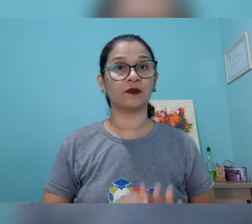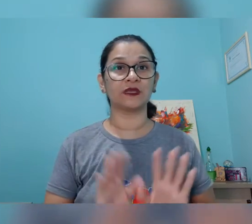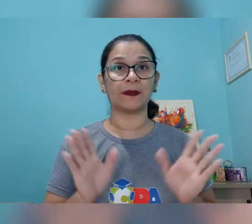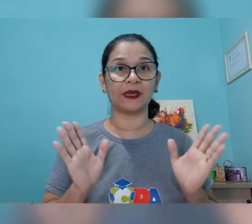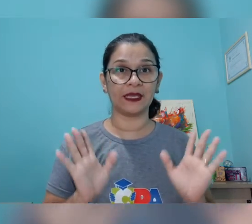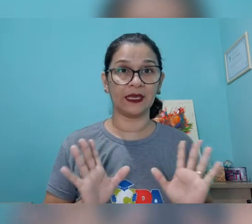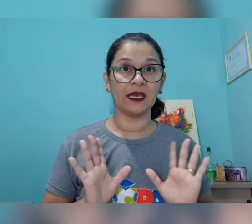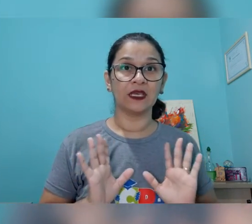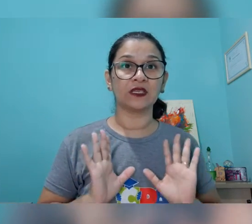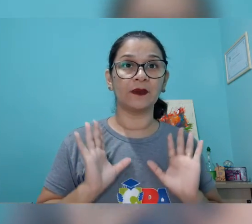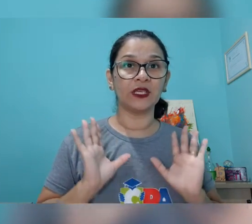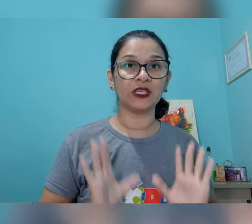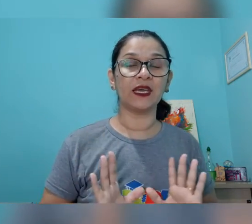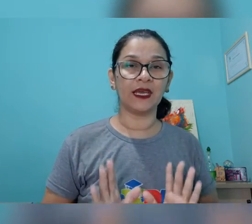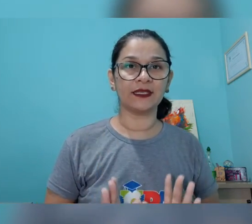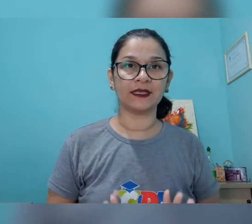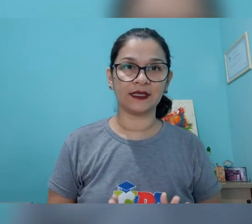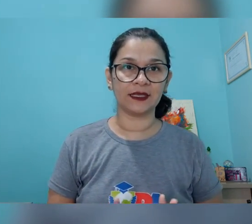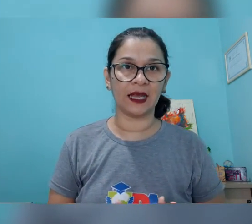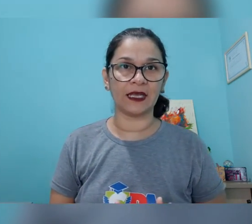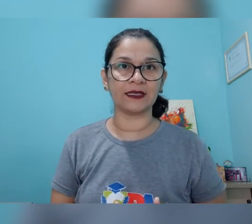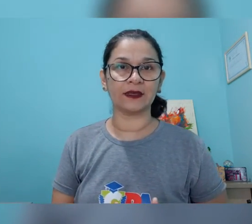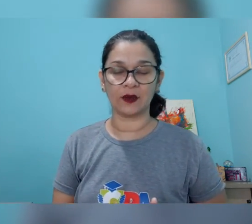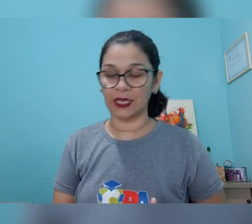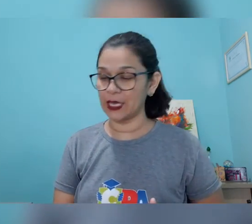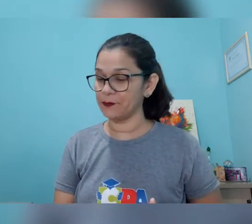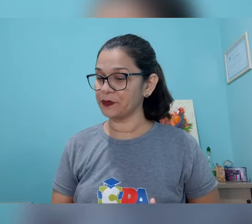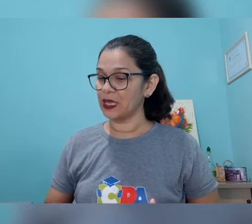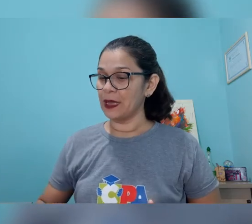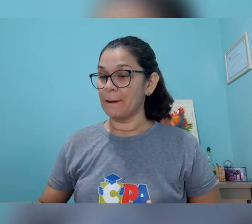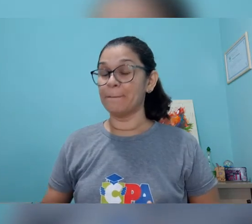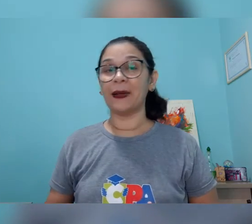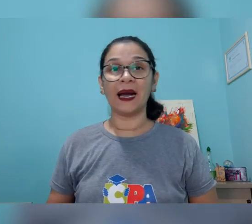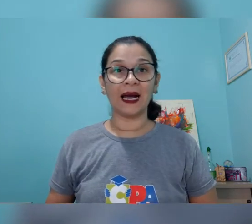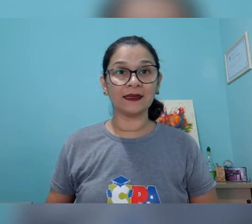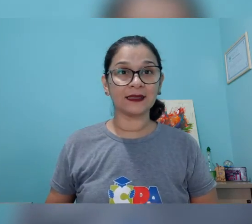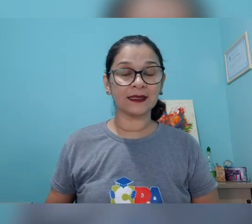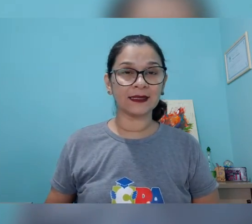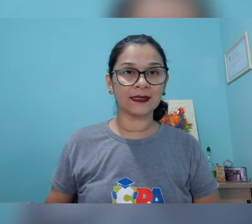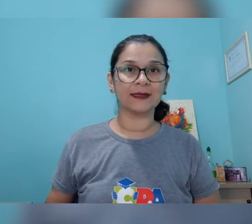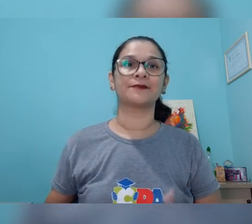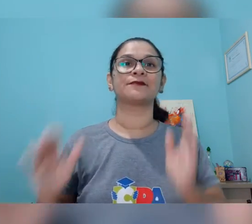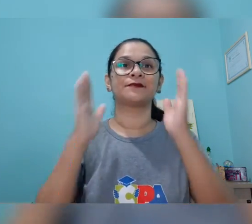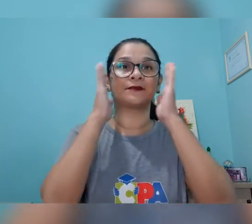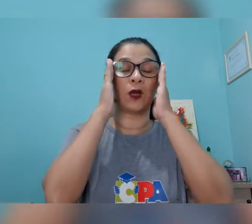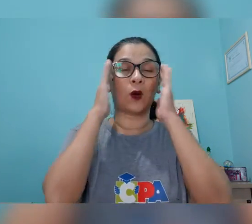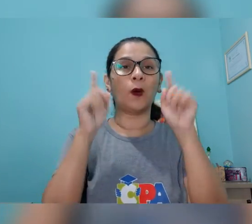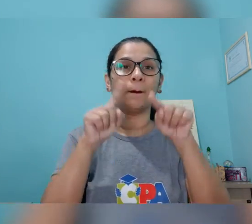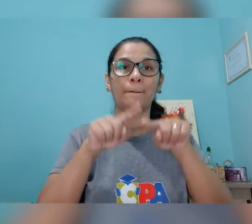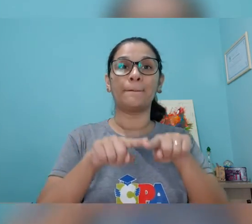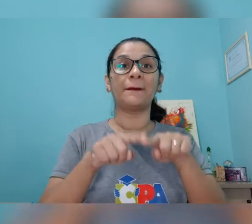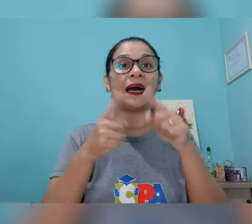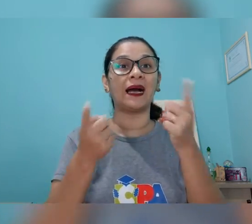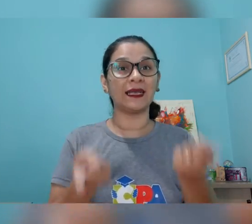vamos aprender somente esses sinais, ok? Mas, ó,